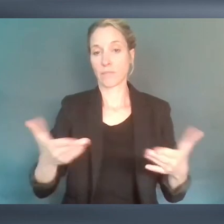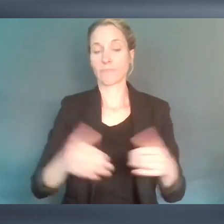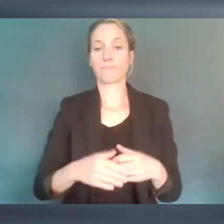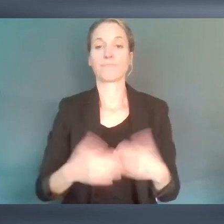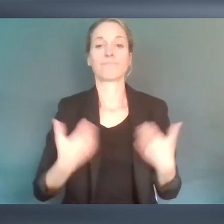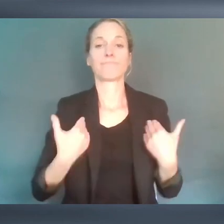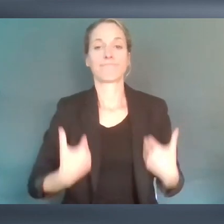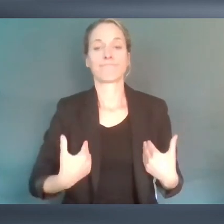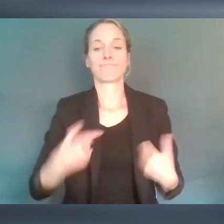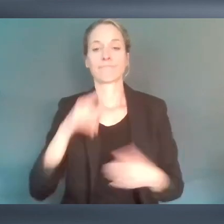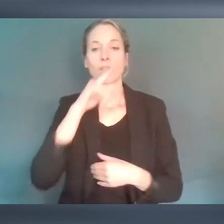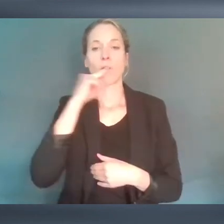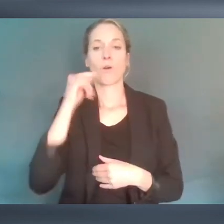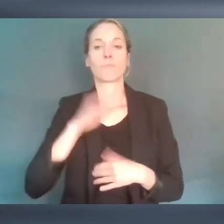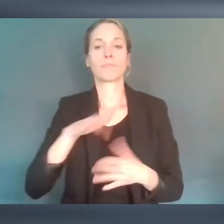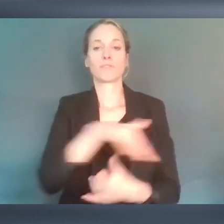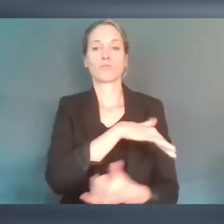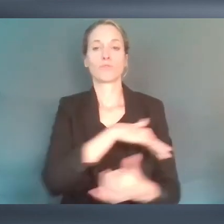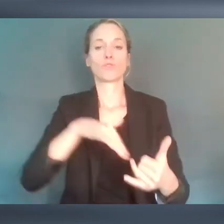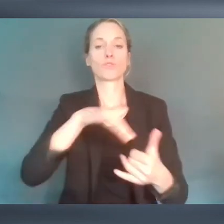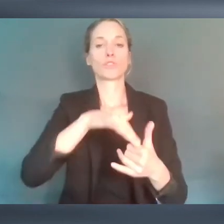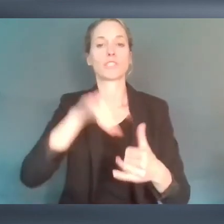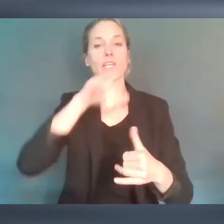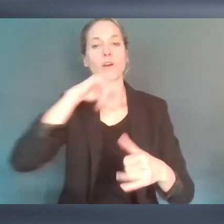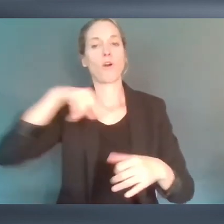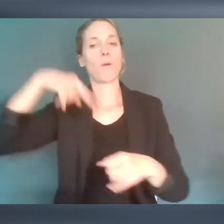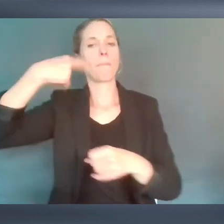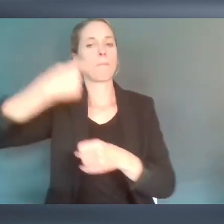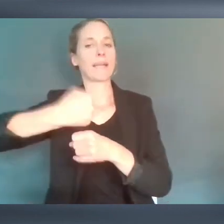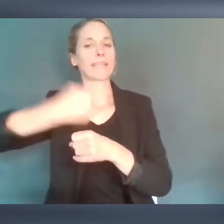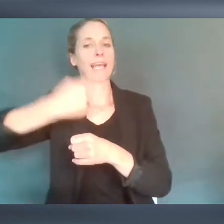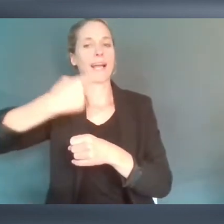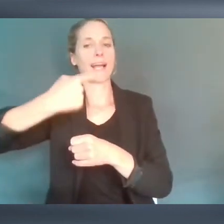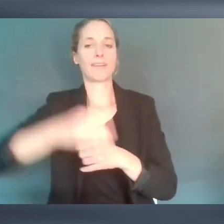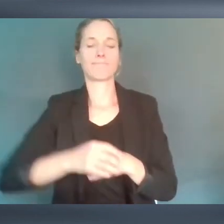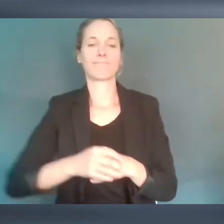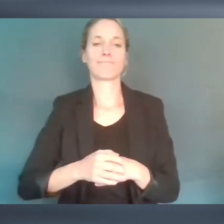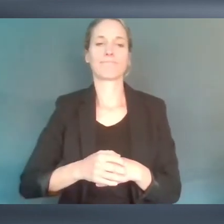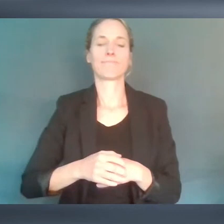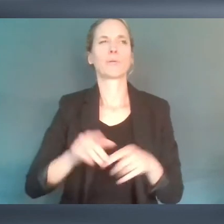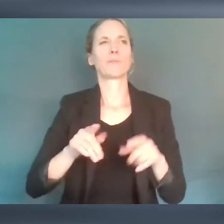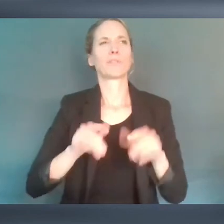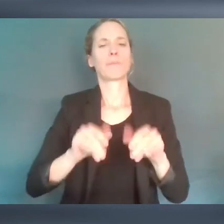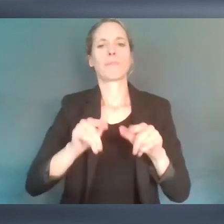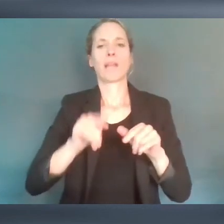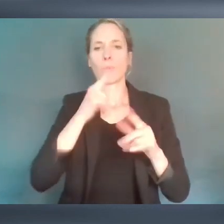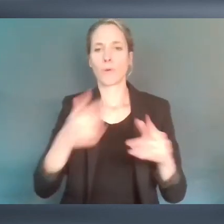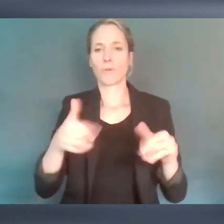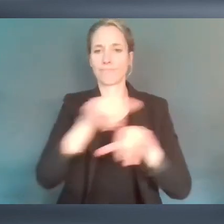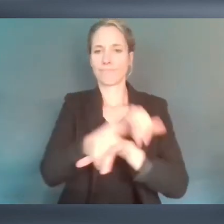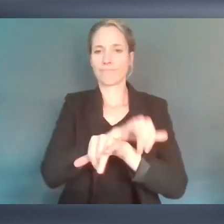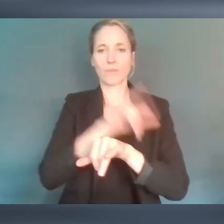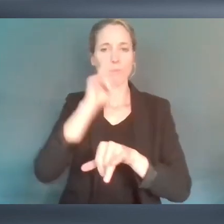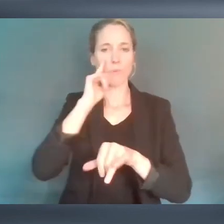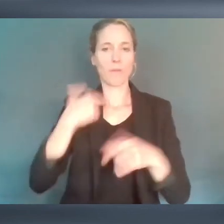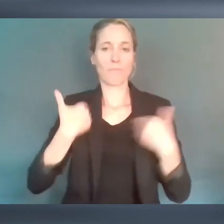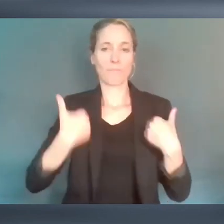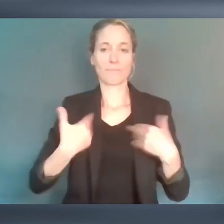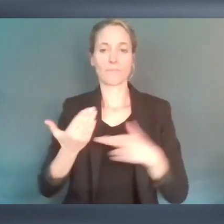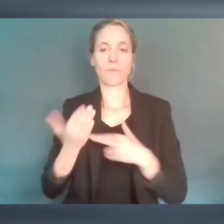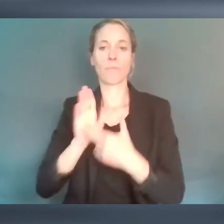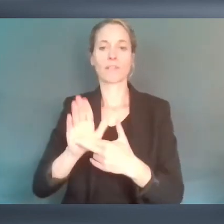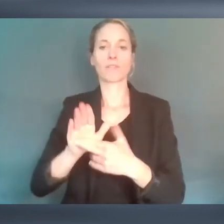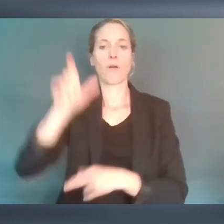société patriarcale et il y a une forme d'ambivalence puisque je représente aussi une personne handicapée qui est